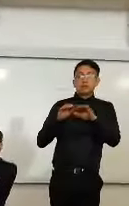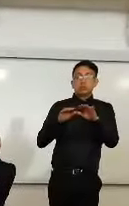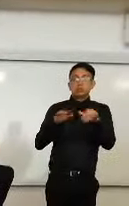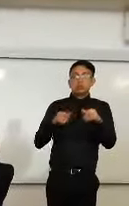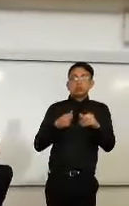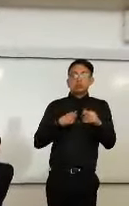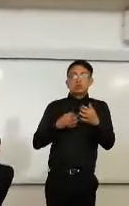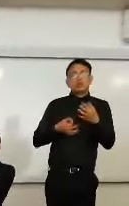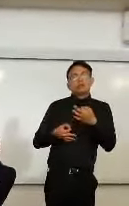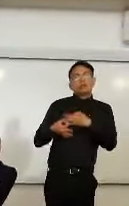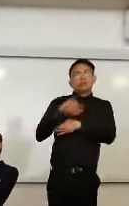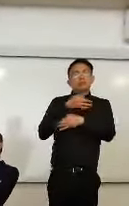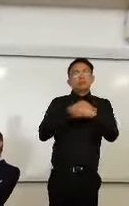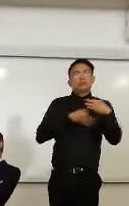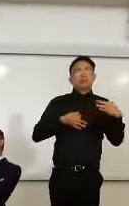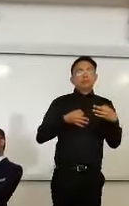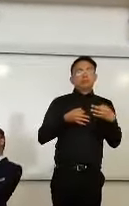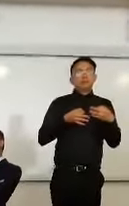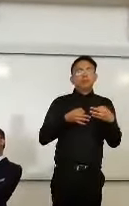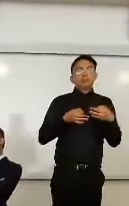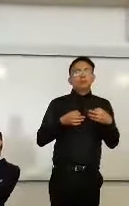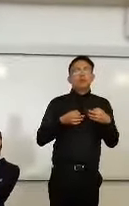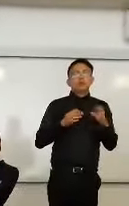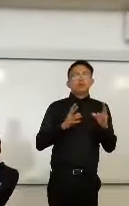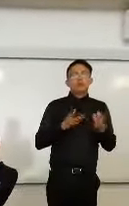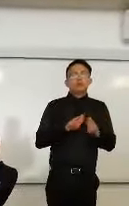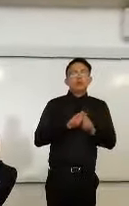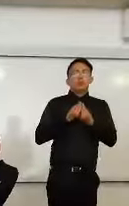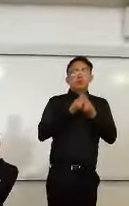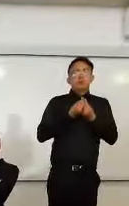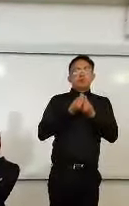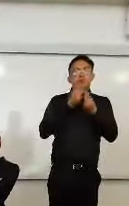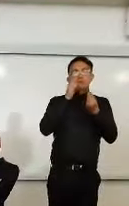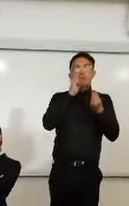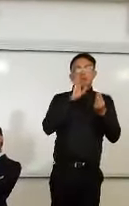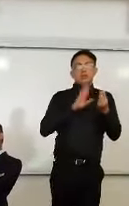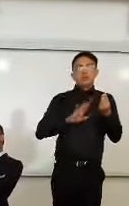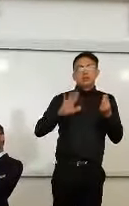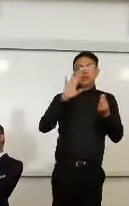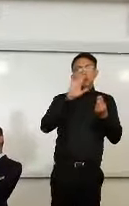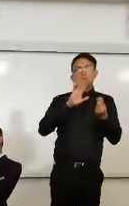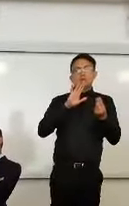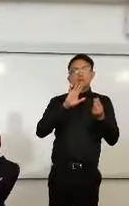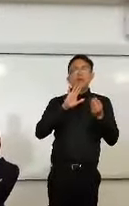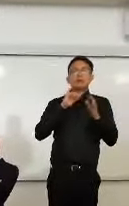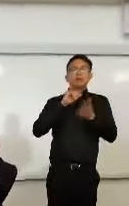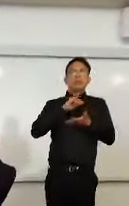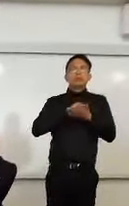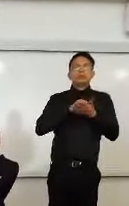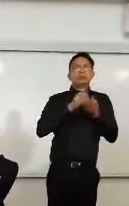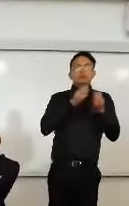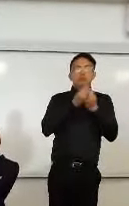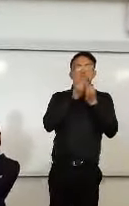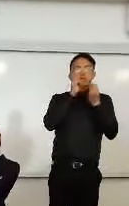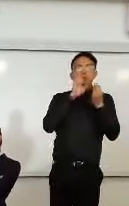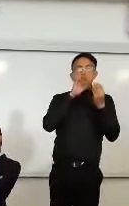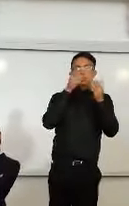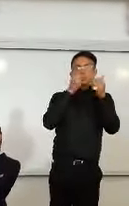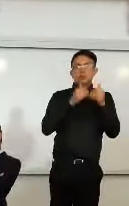ser suplida por el consejero nacional del Consejo Nacional de Discapacidad.